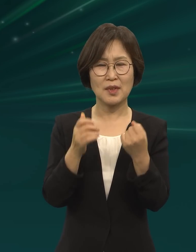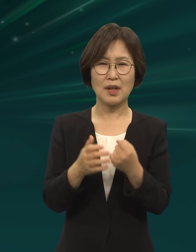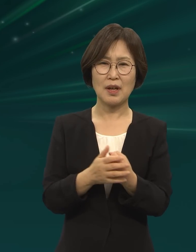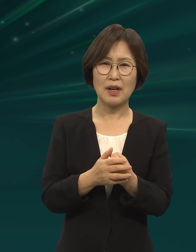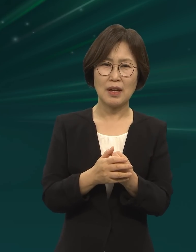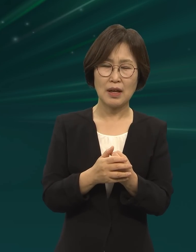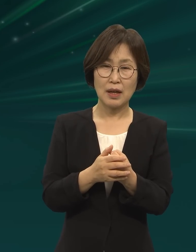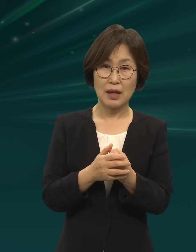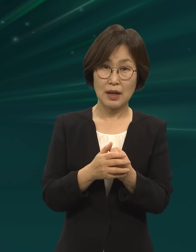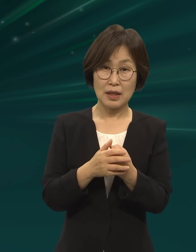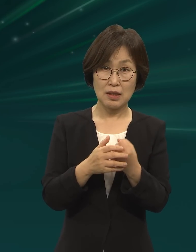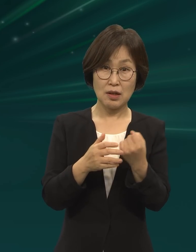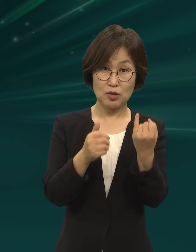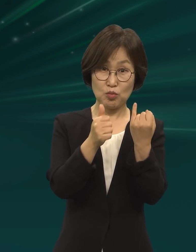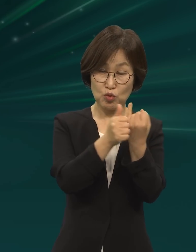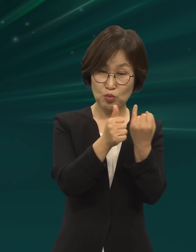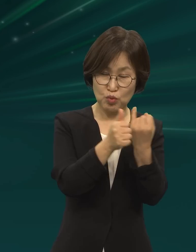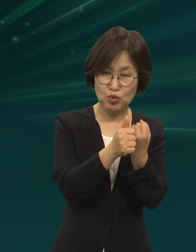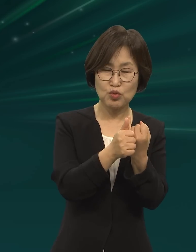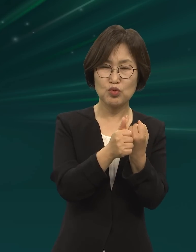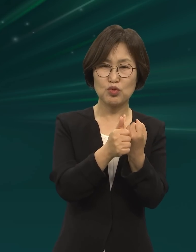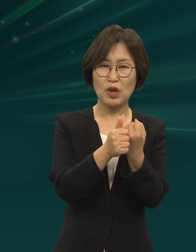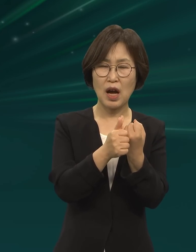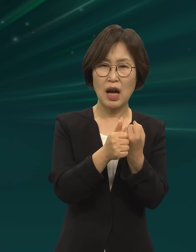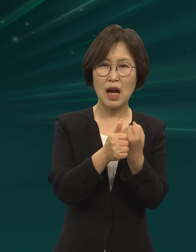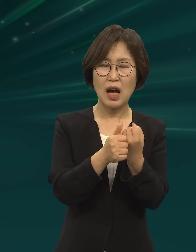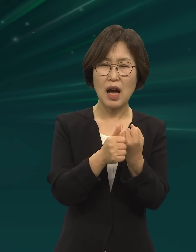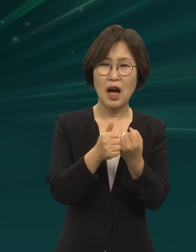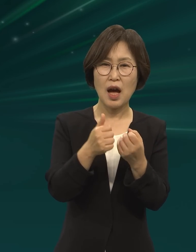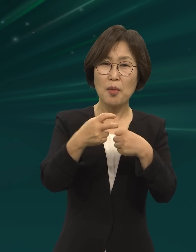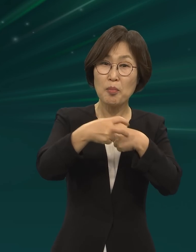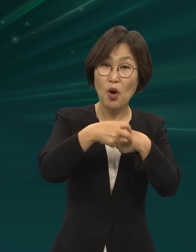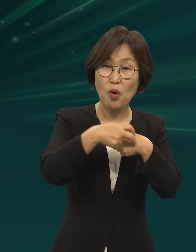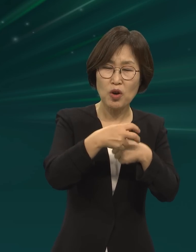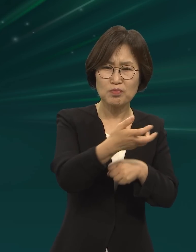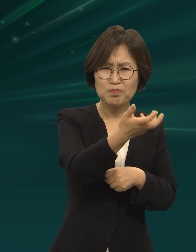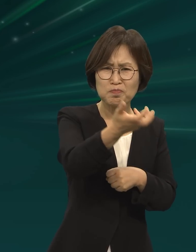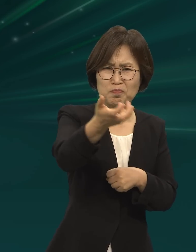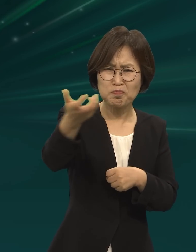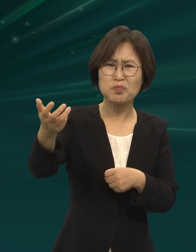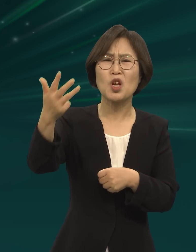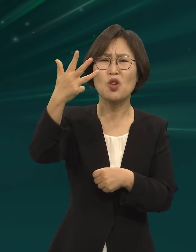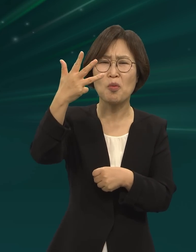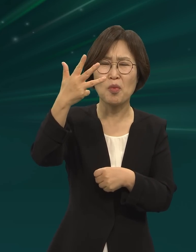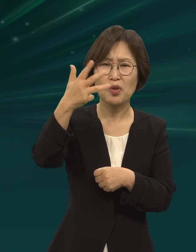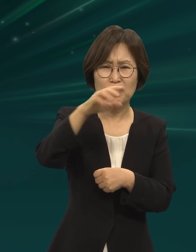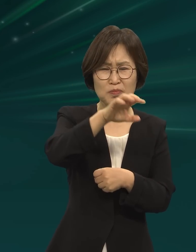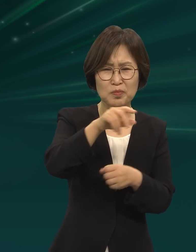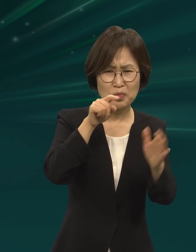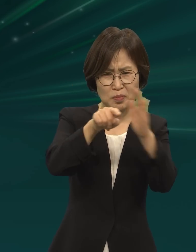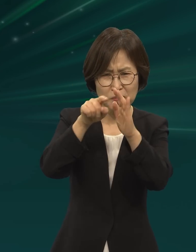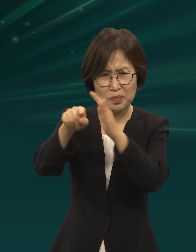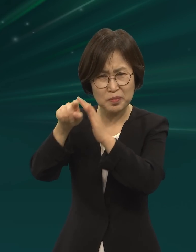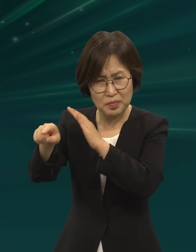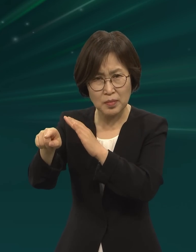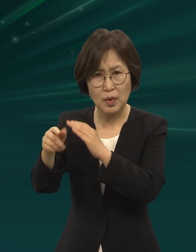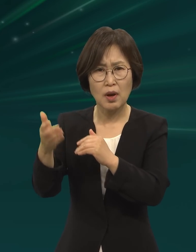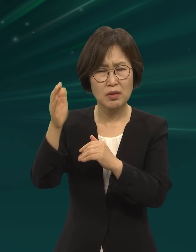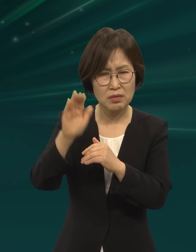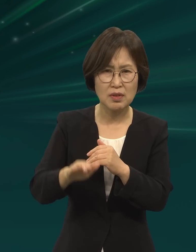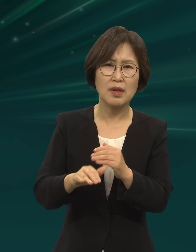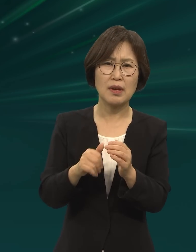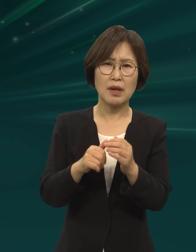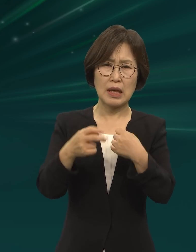8개 병원에 다니면서 8명의 의사를 만났어요. 8명의 의사들이 동일하게 같은 말 했습니다.